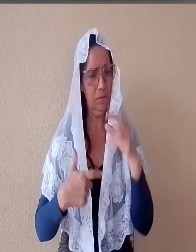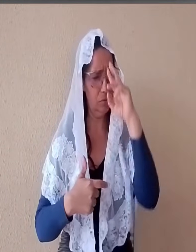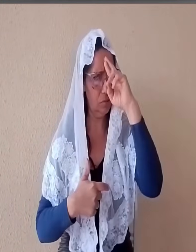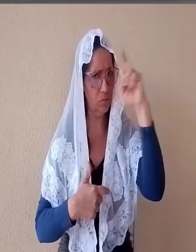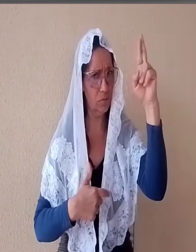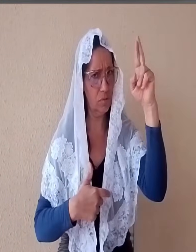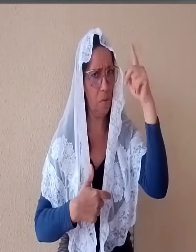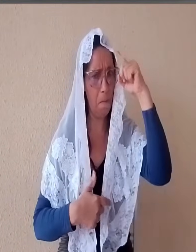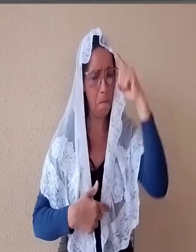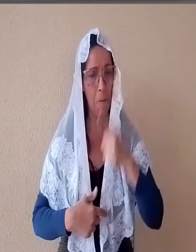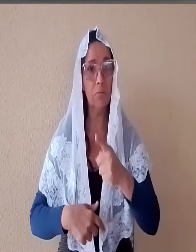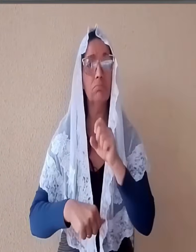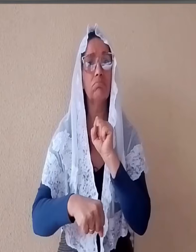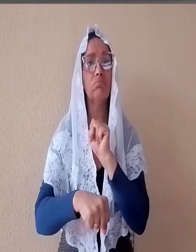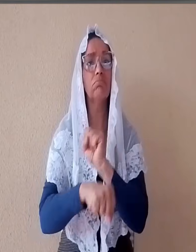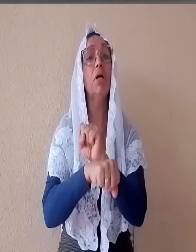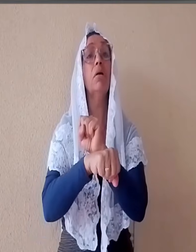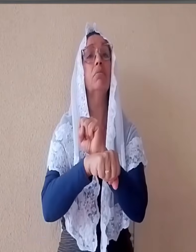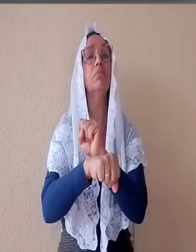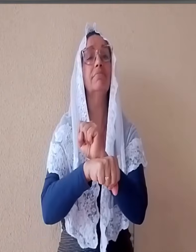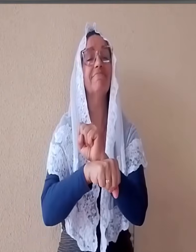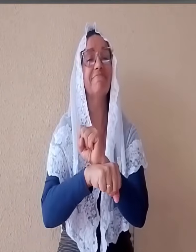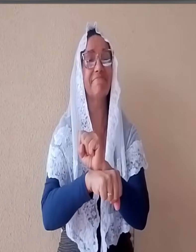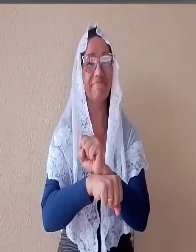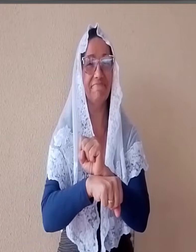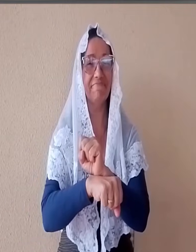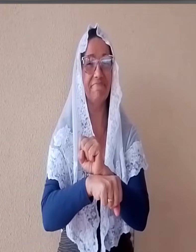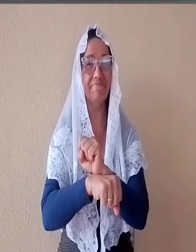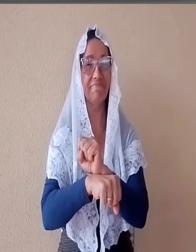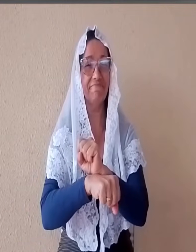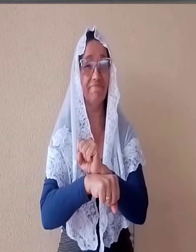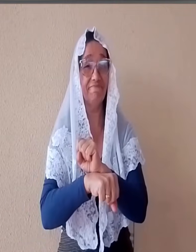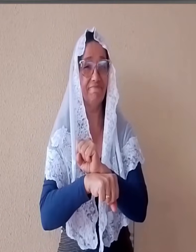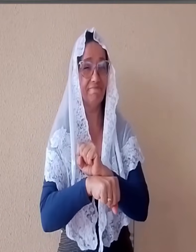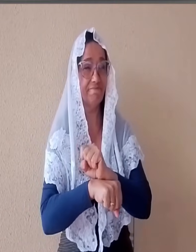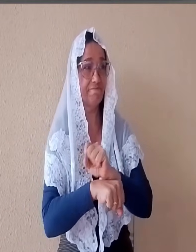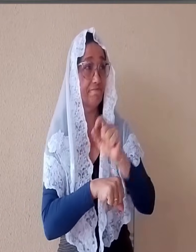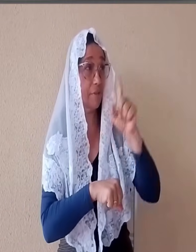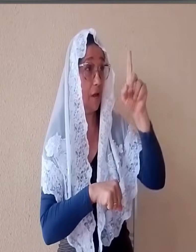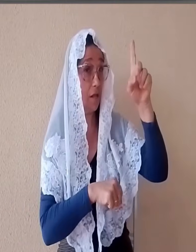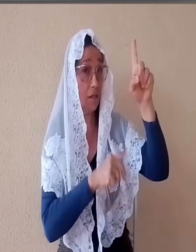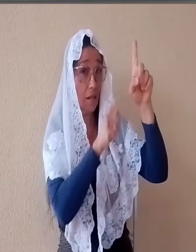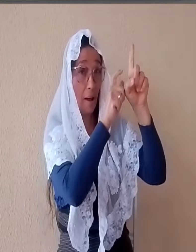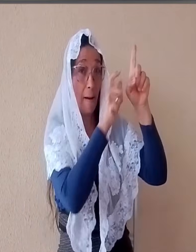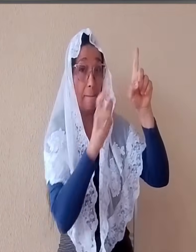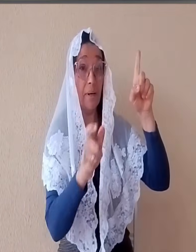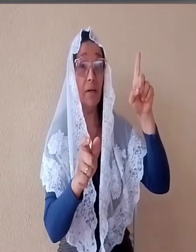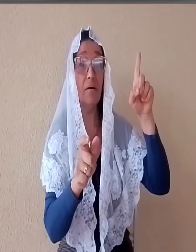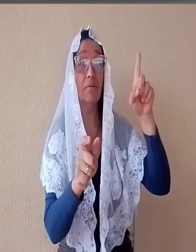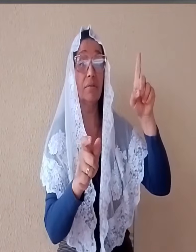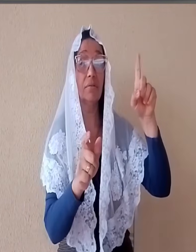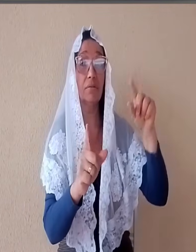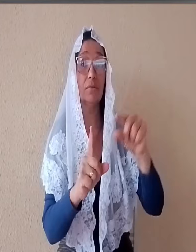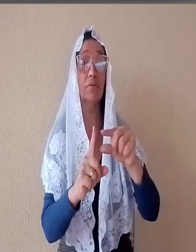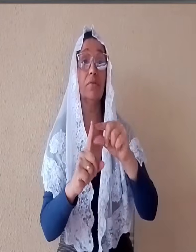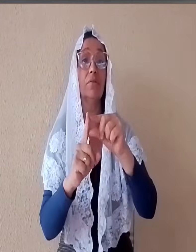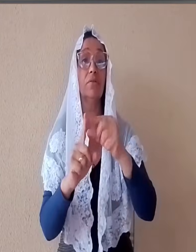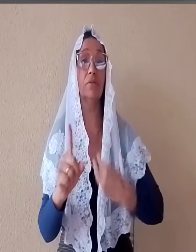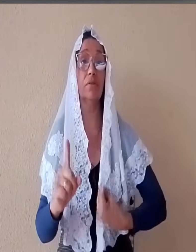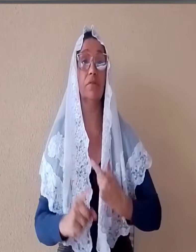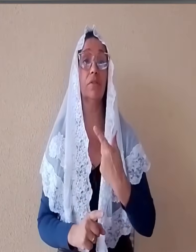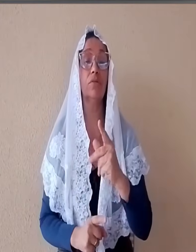minha palavra, ela não faltará na sua vida. Bendito é o nome do Senhor. Josué venceu a guerra,